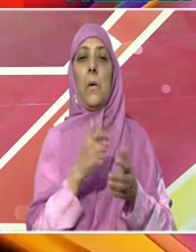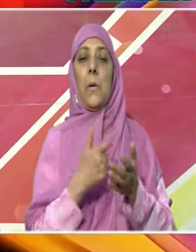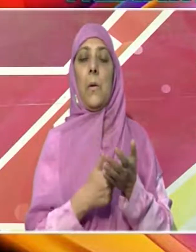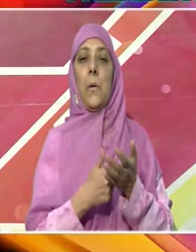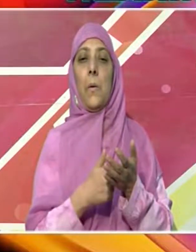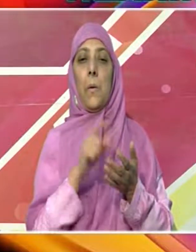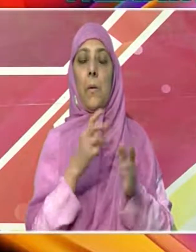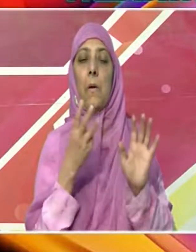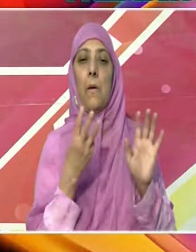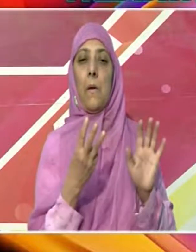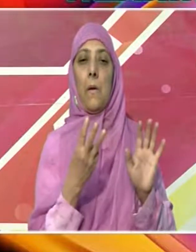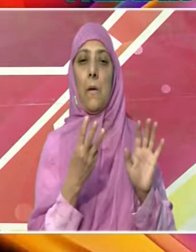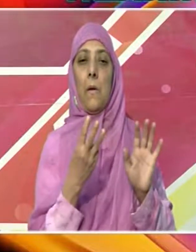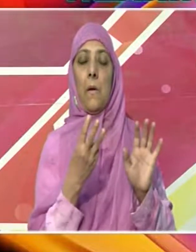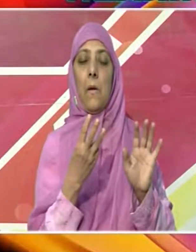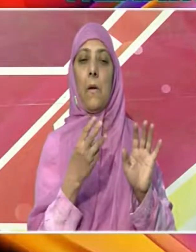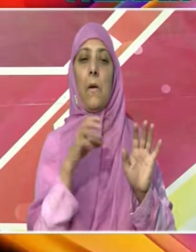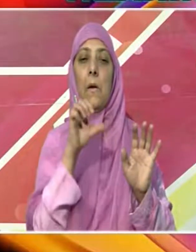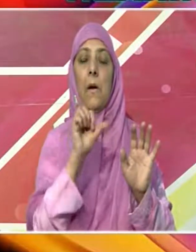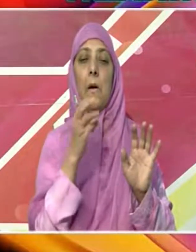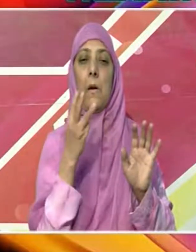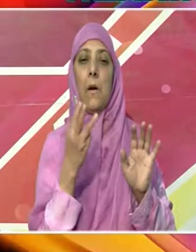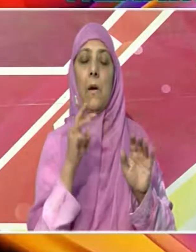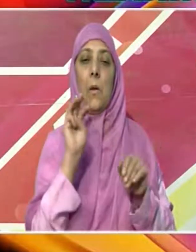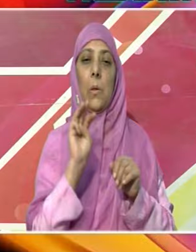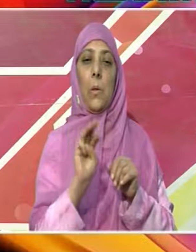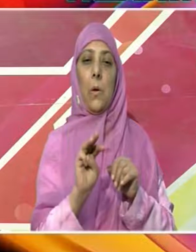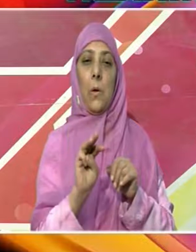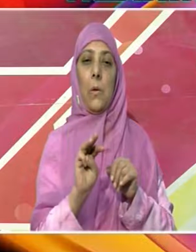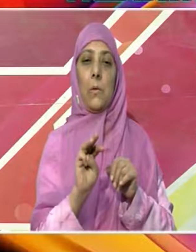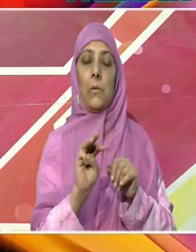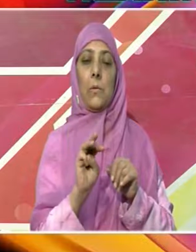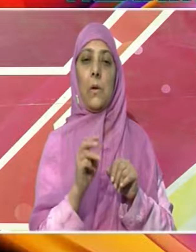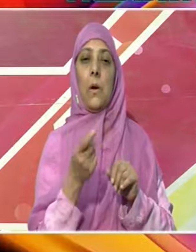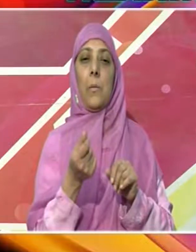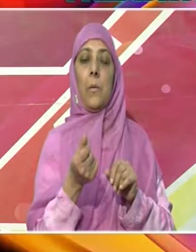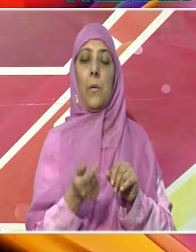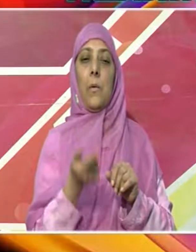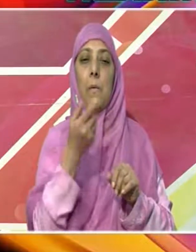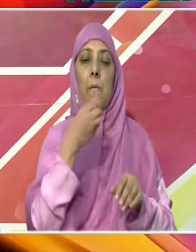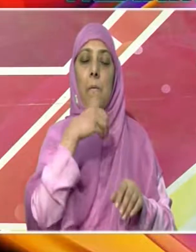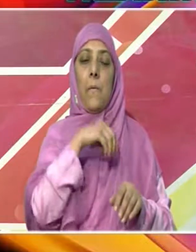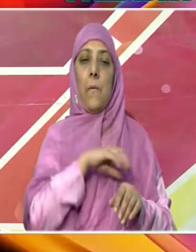और यह आठ लाख 98 हजार करोड़ रुपए तक पहुंच गए